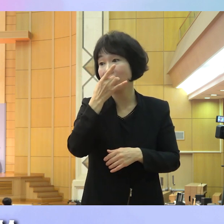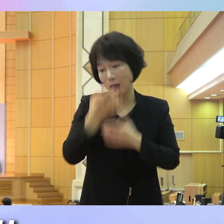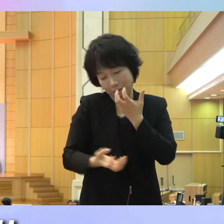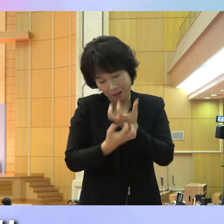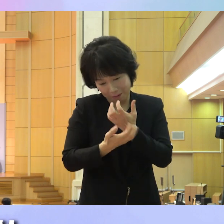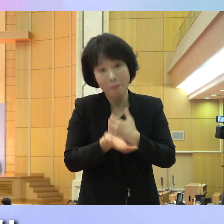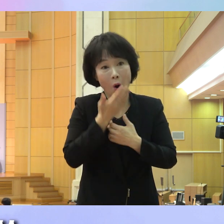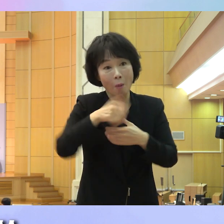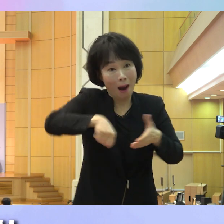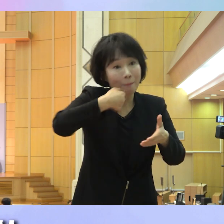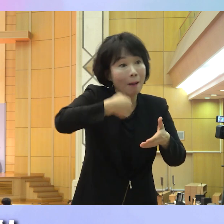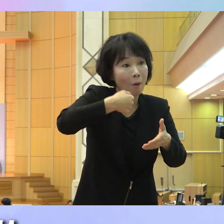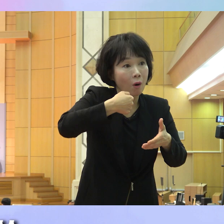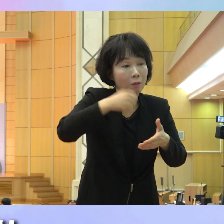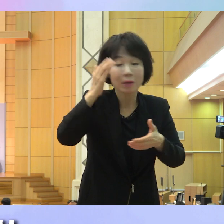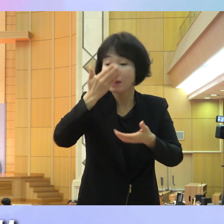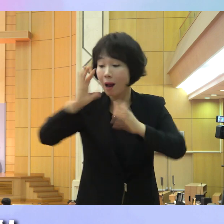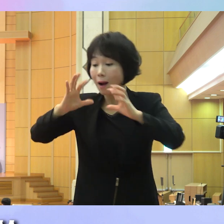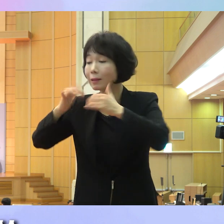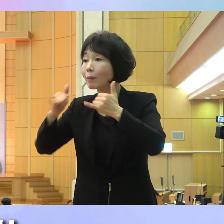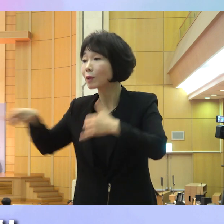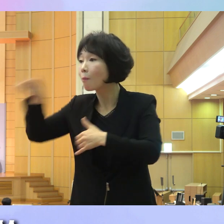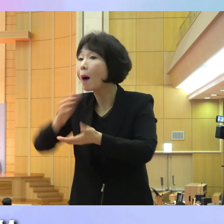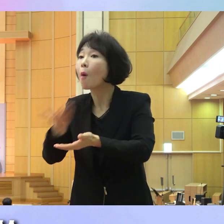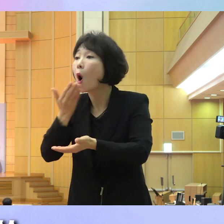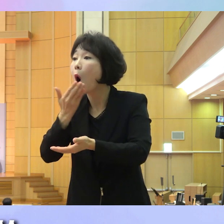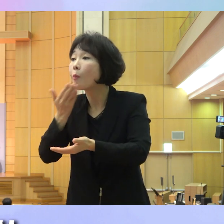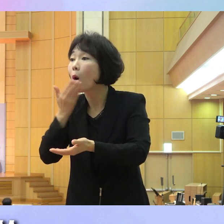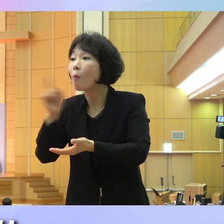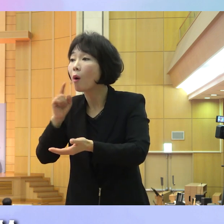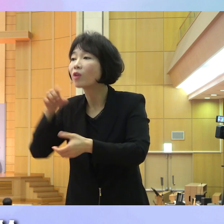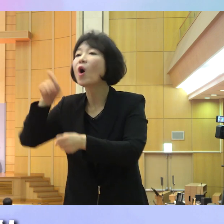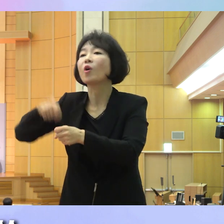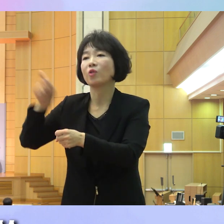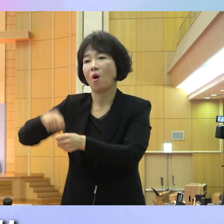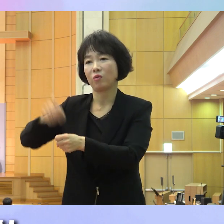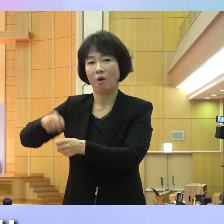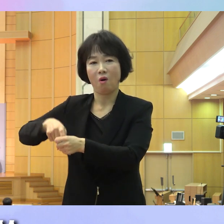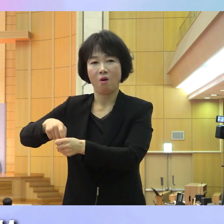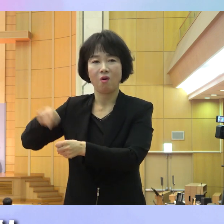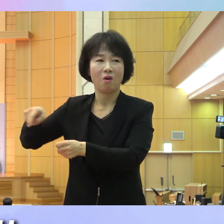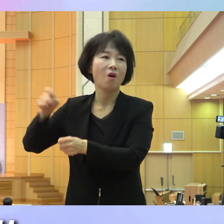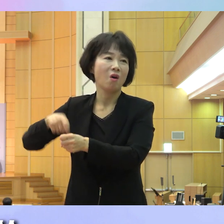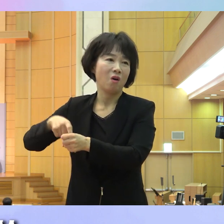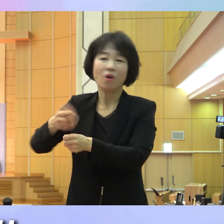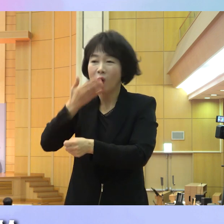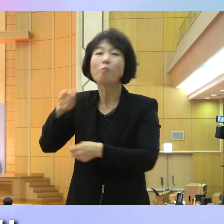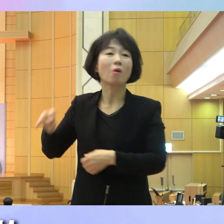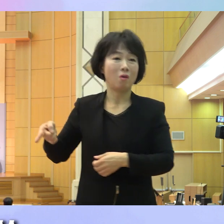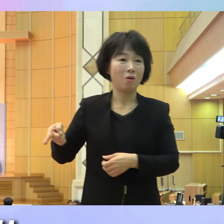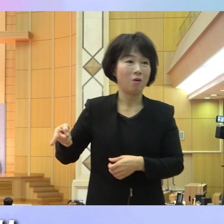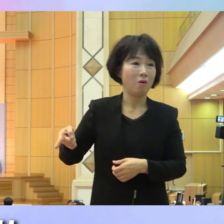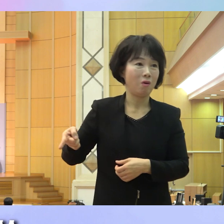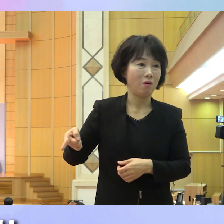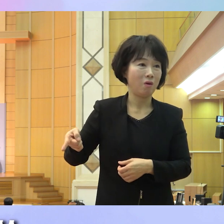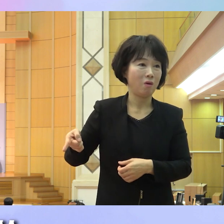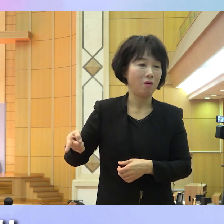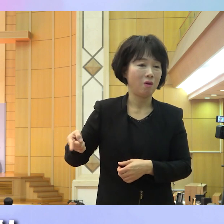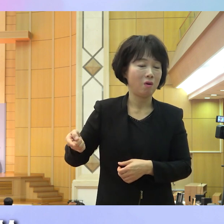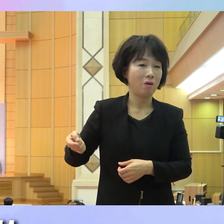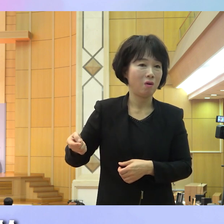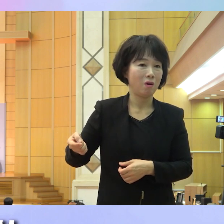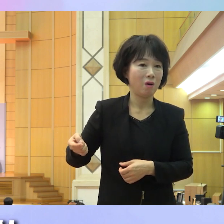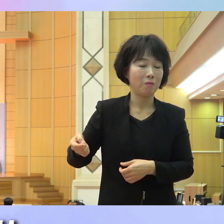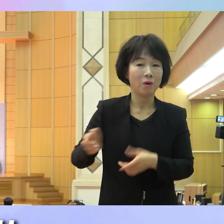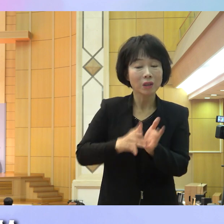이스라엘 나라는 항상 떡을 해 먹거든. 그러니까 예수님 당시에도 보면 보리떡 5개로